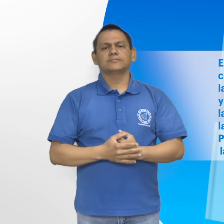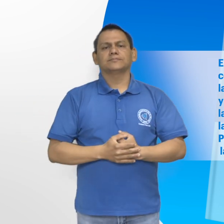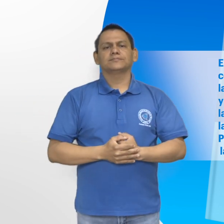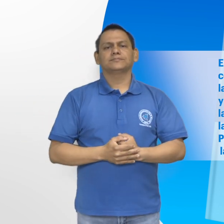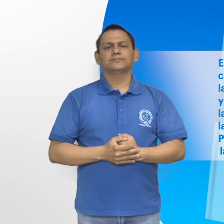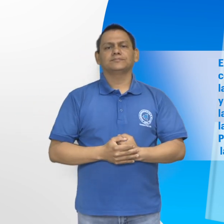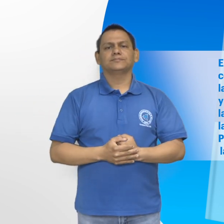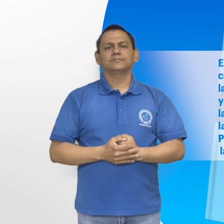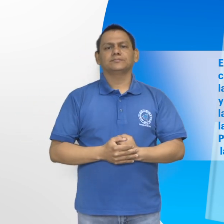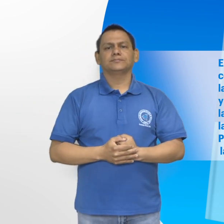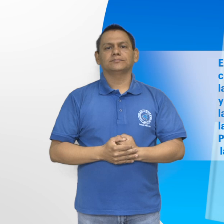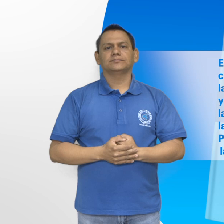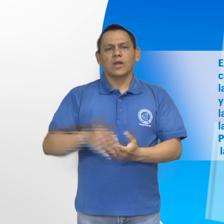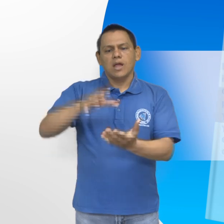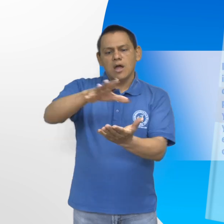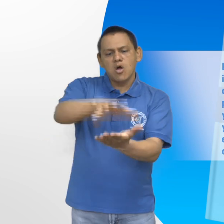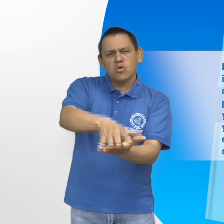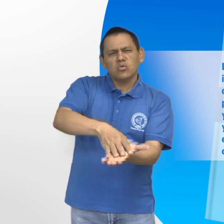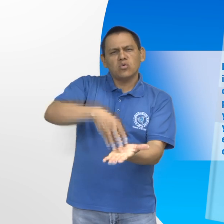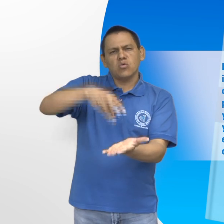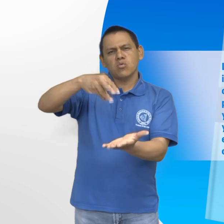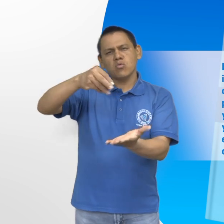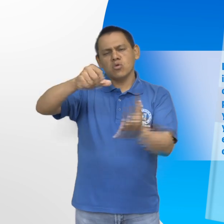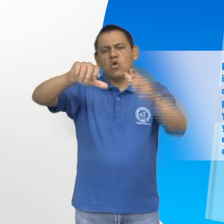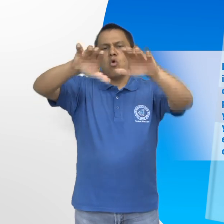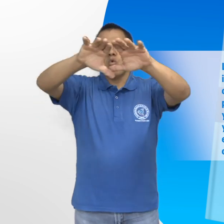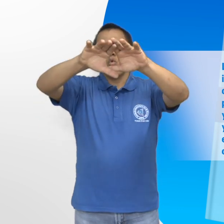los ecosistemas.